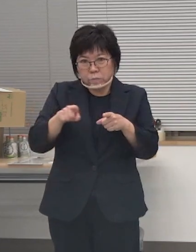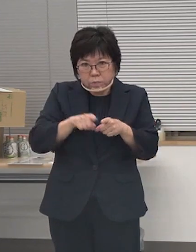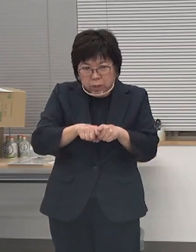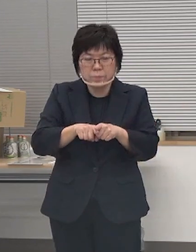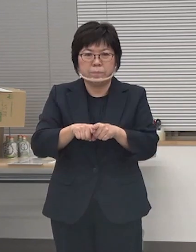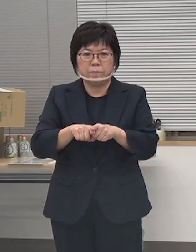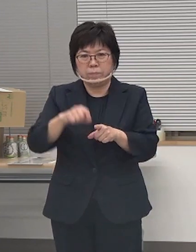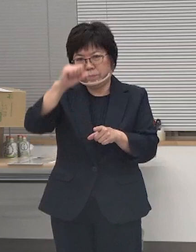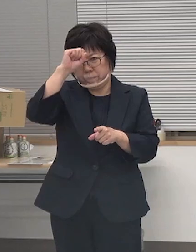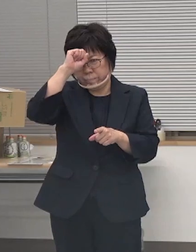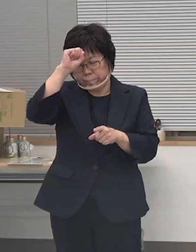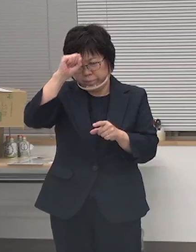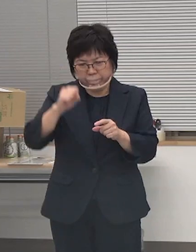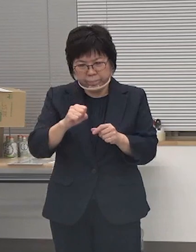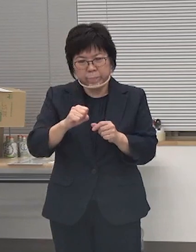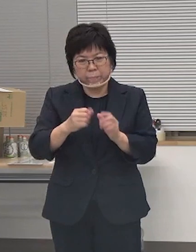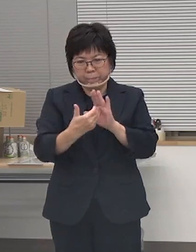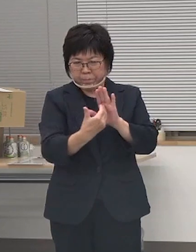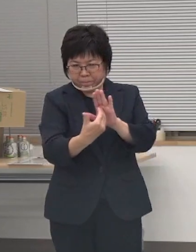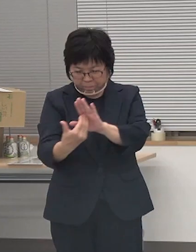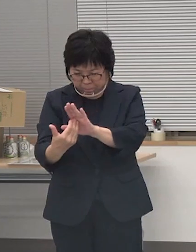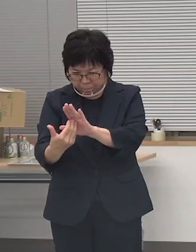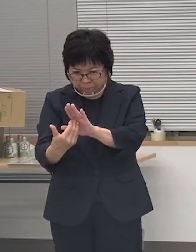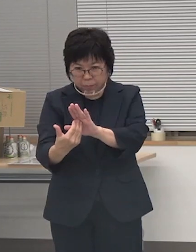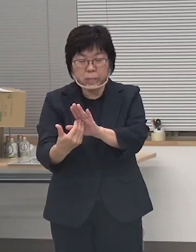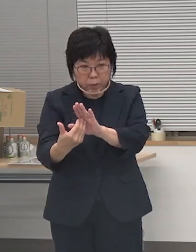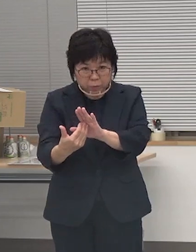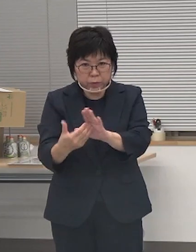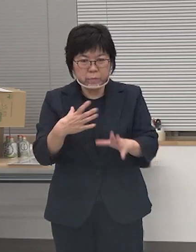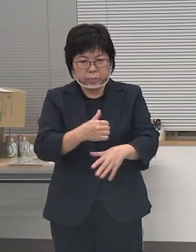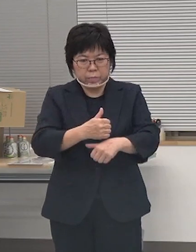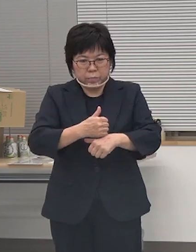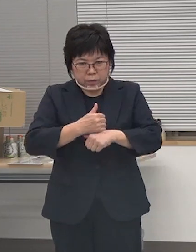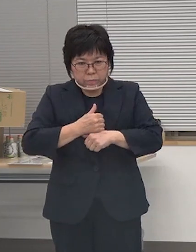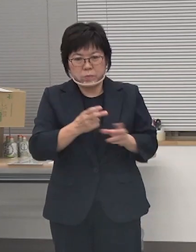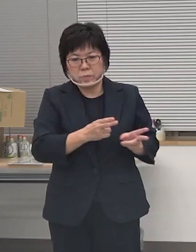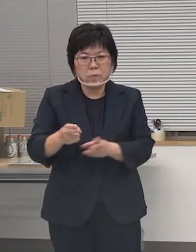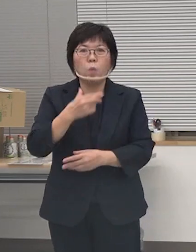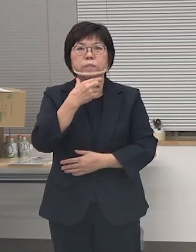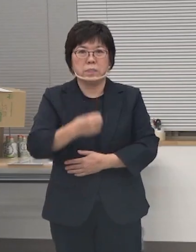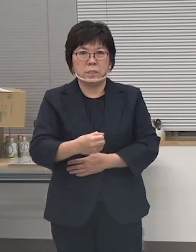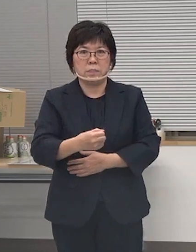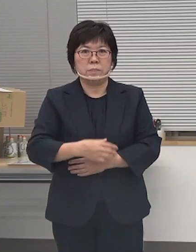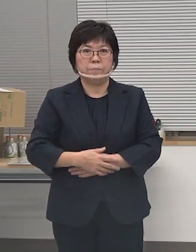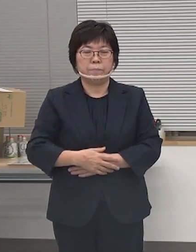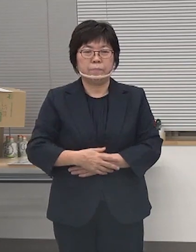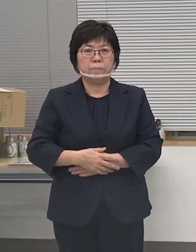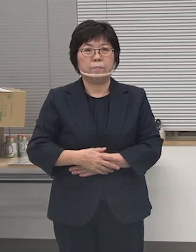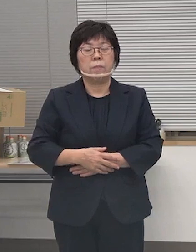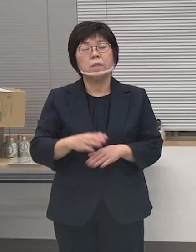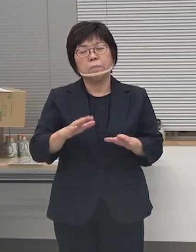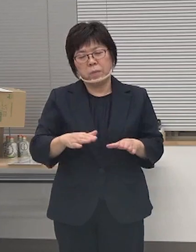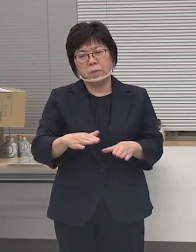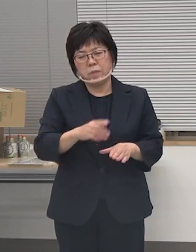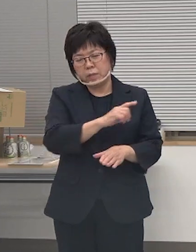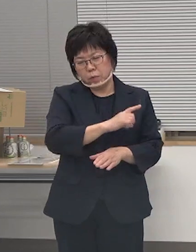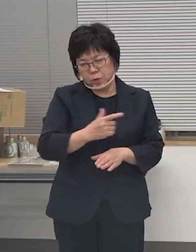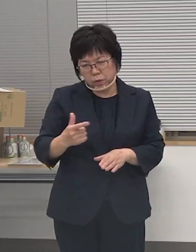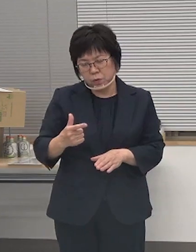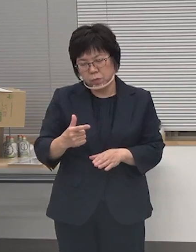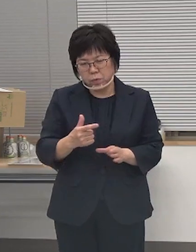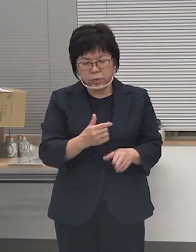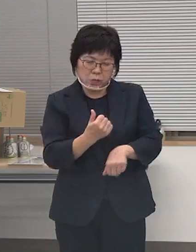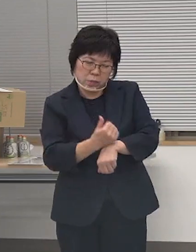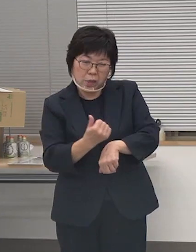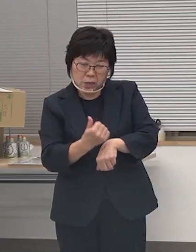染症対策の徹底をお願いをいたします。この徹底が今は不自由でも、今後可能